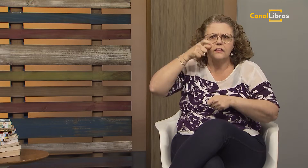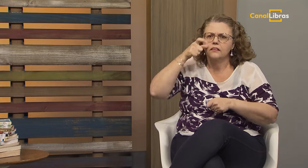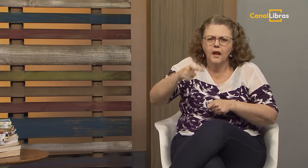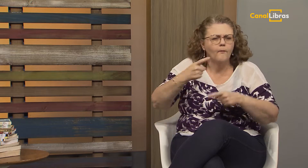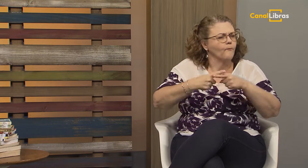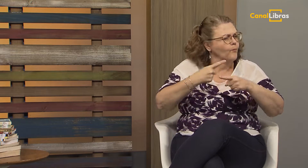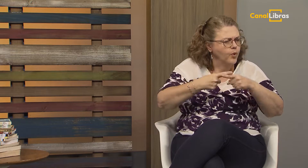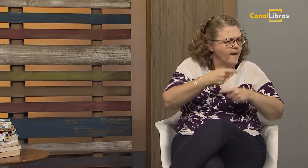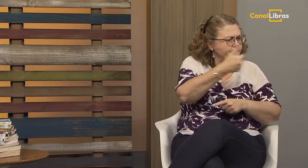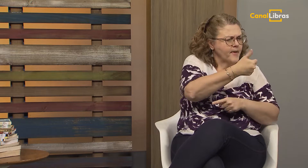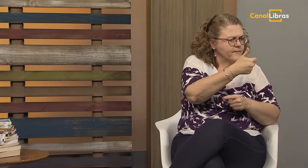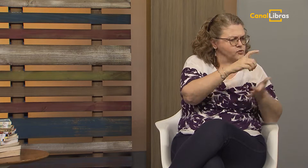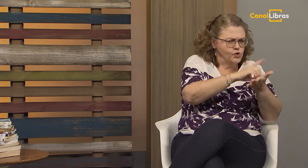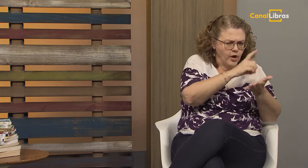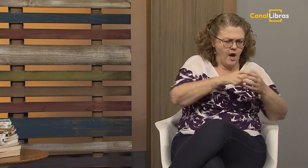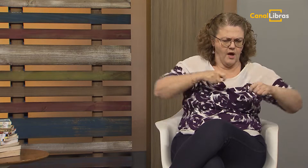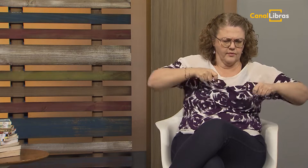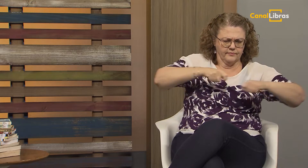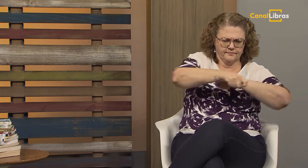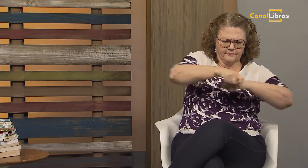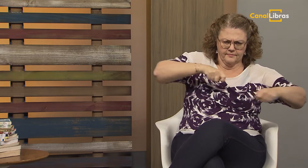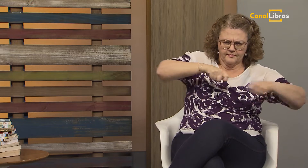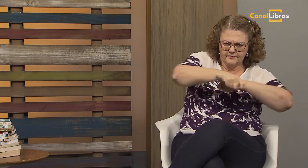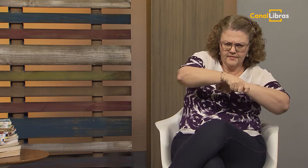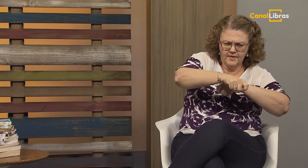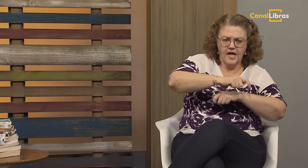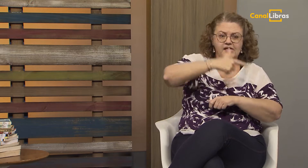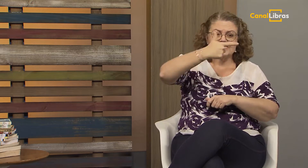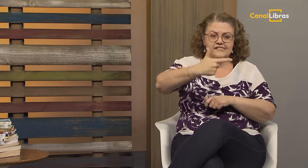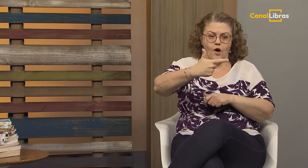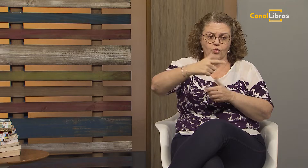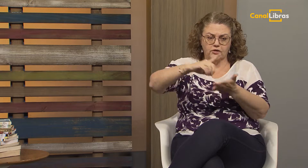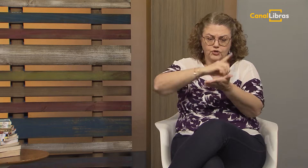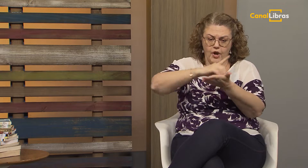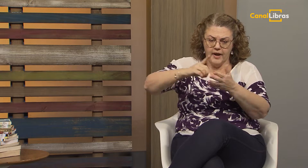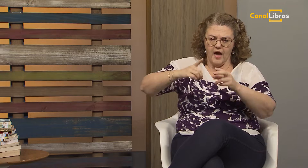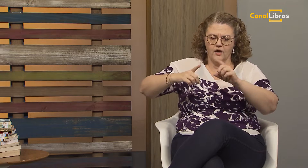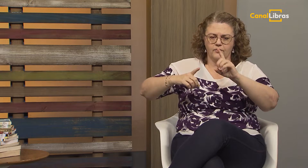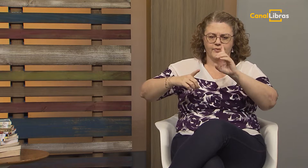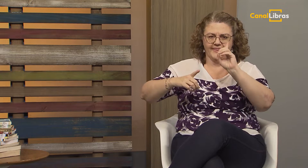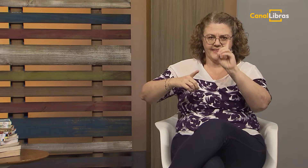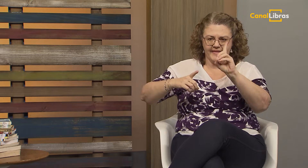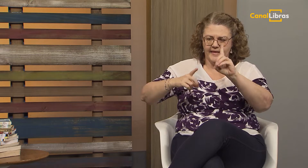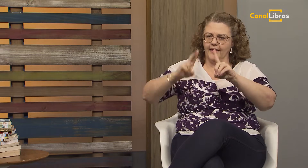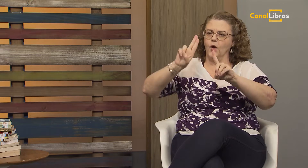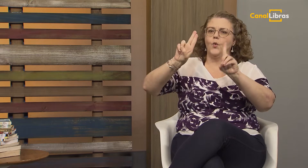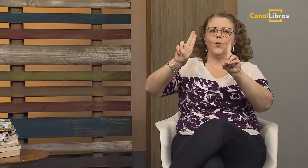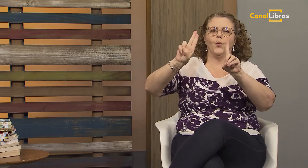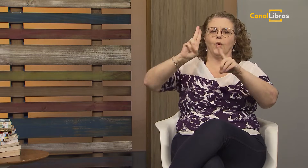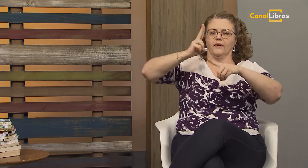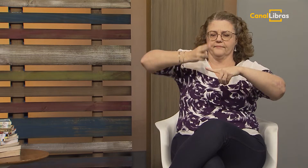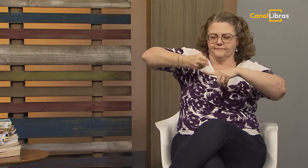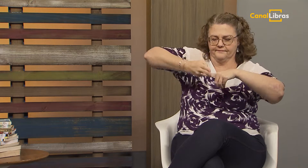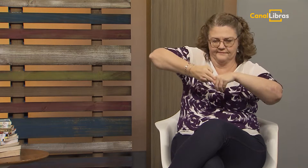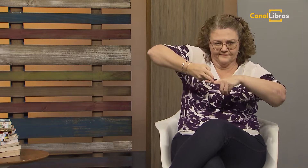assim? Enquanto o segundo, tínhamos configuração de mão D e U, com esse